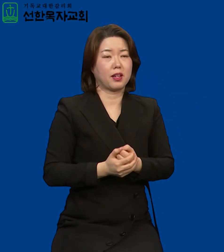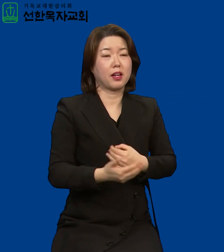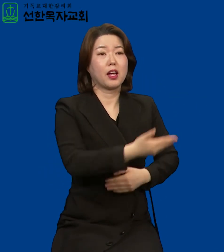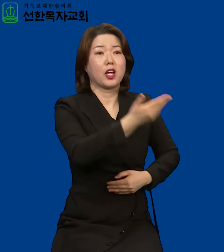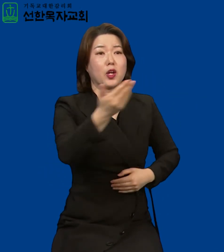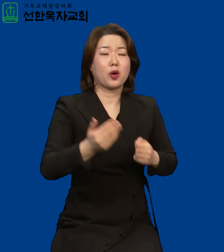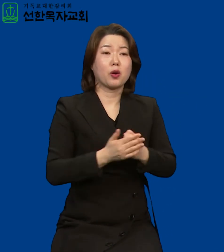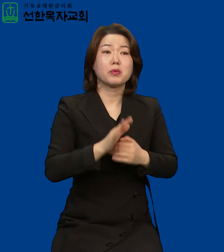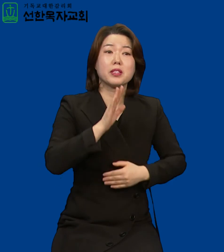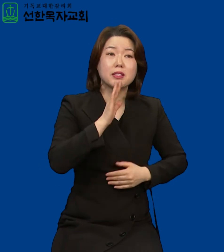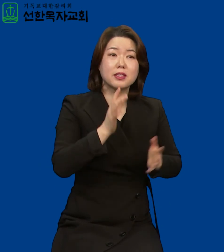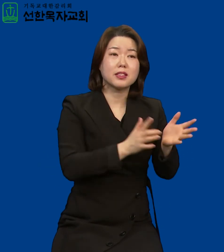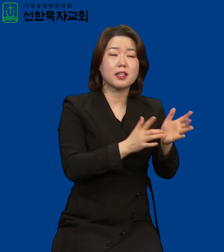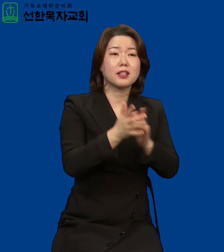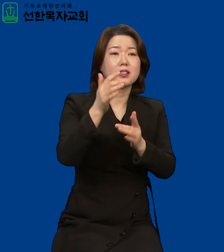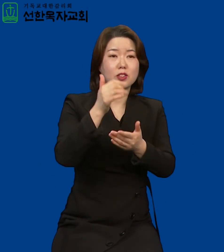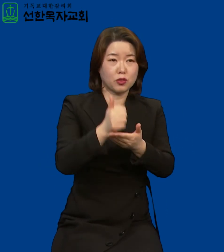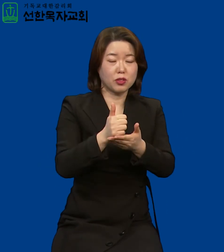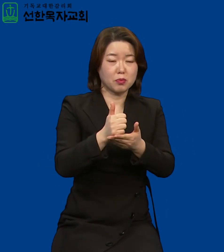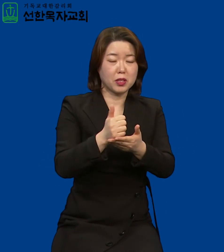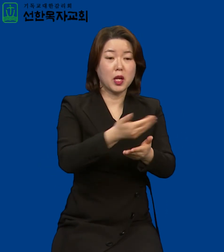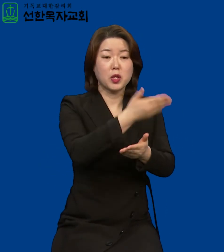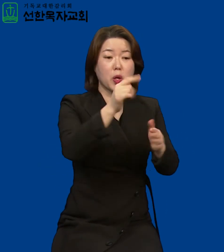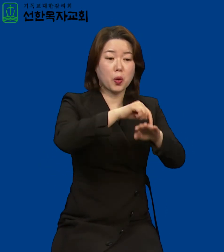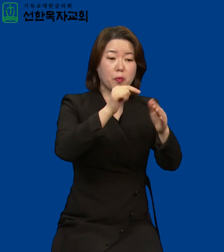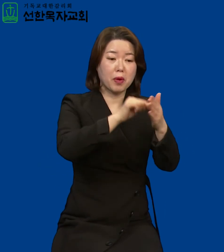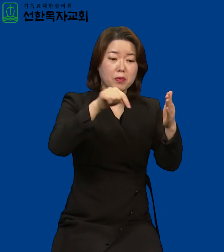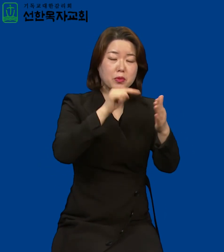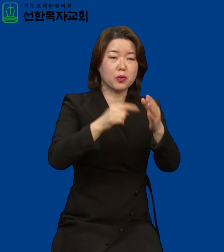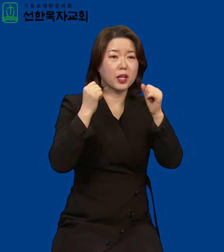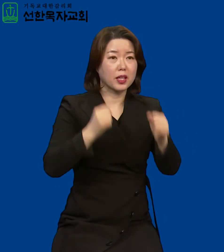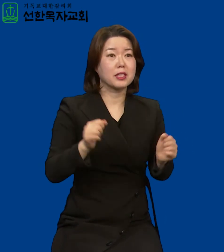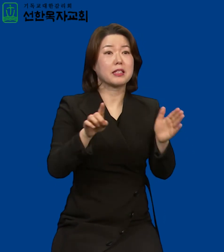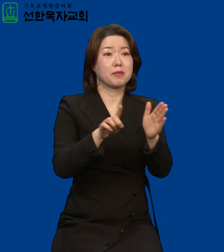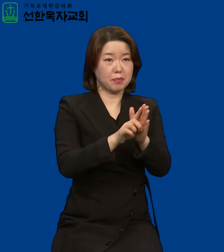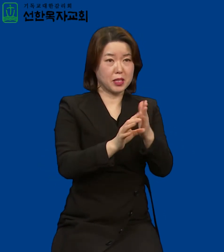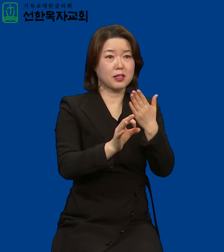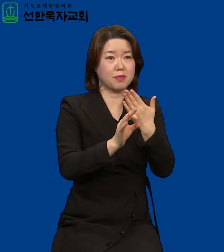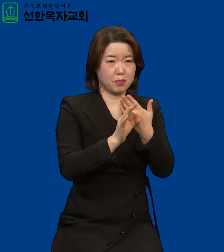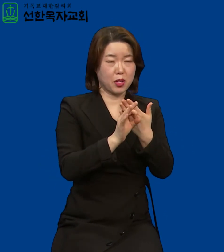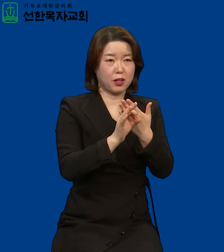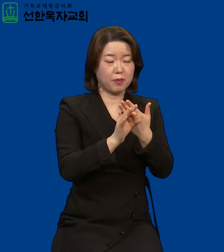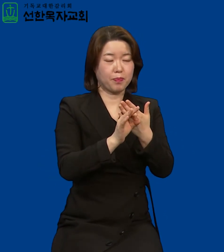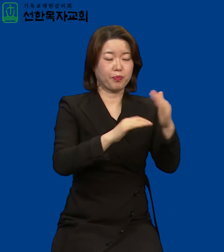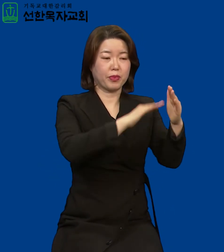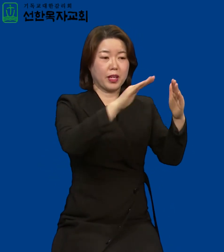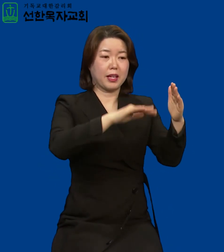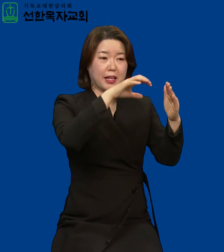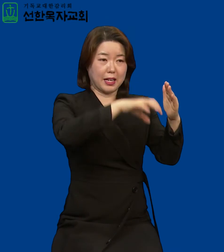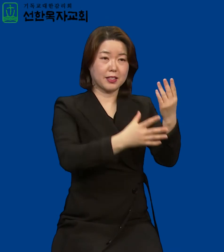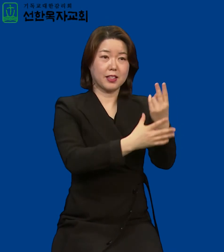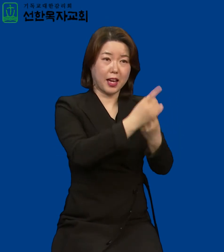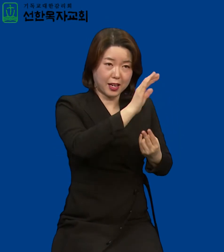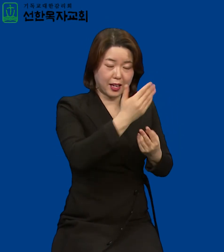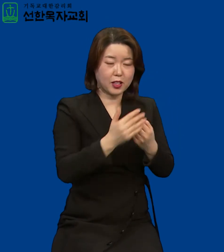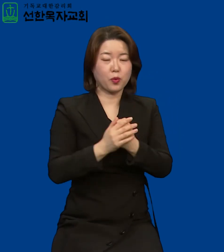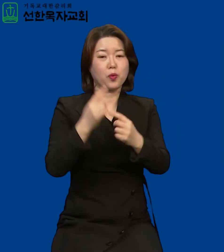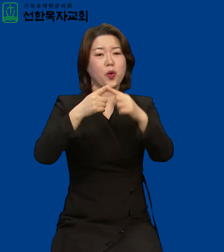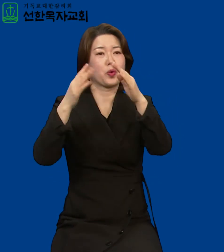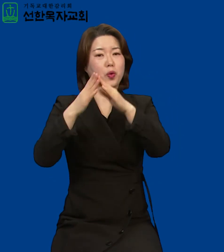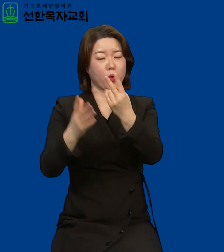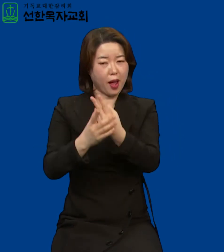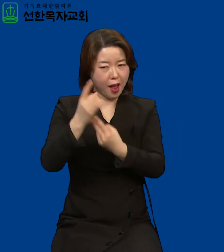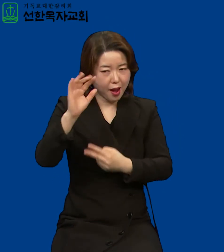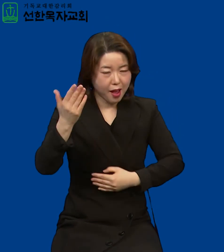진짜 예수님이 여러분 마음에 계신 것을 믿으면, 그러면 가정이 하나가 되고 교회가 하나가